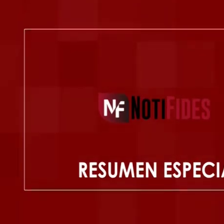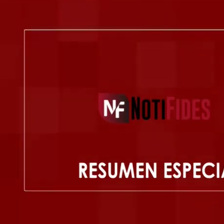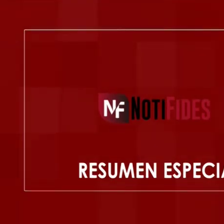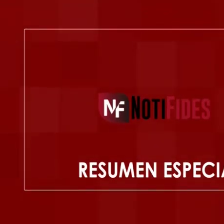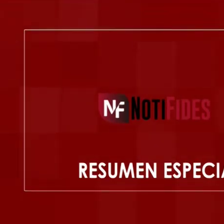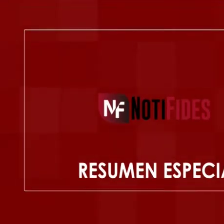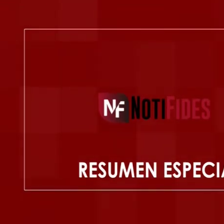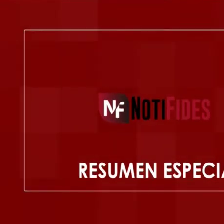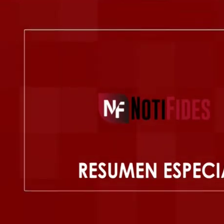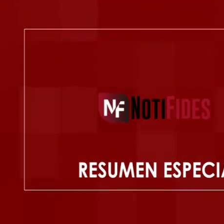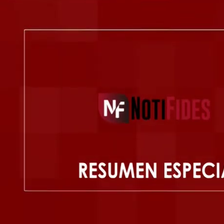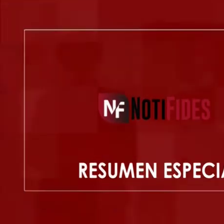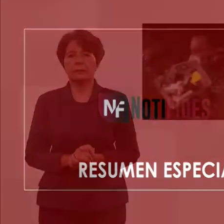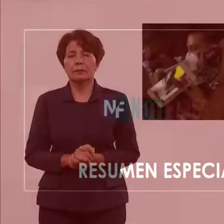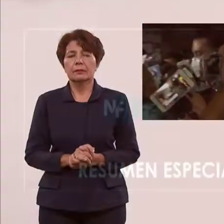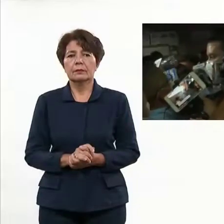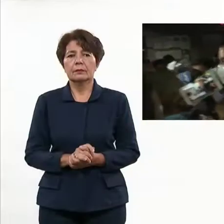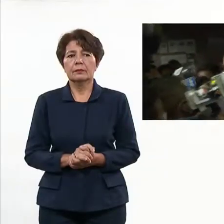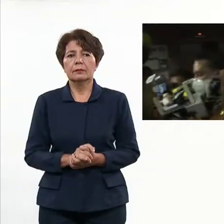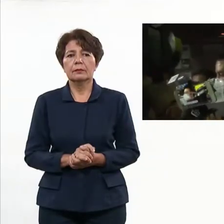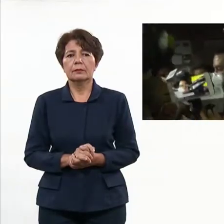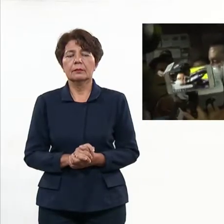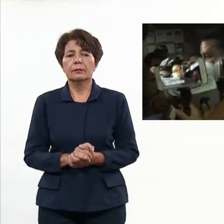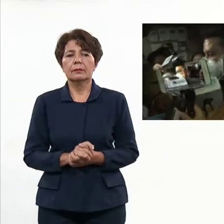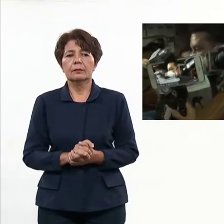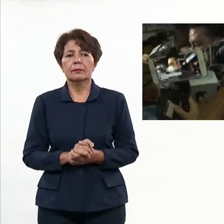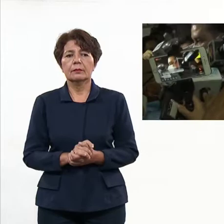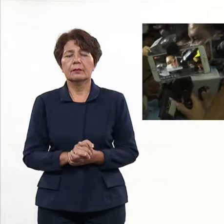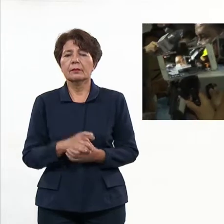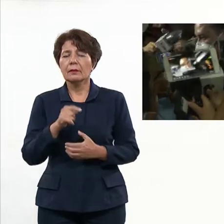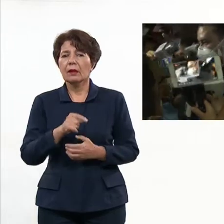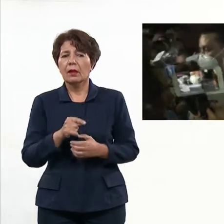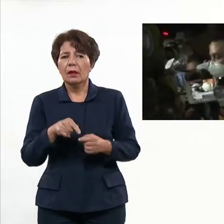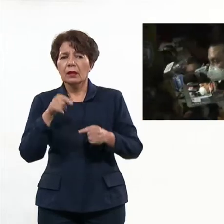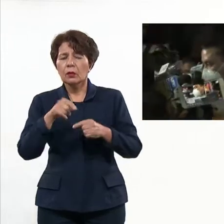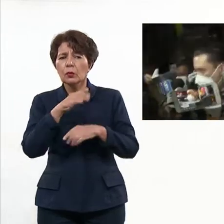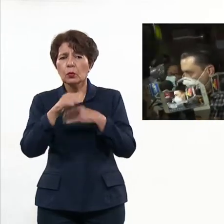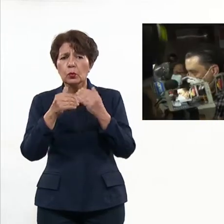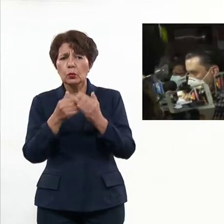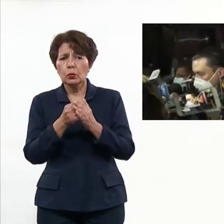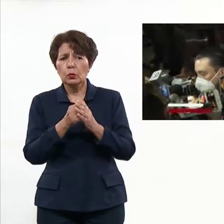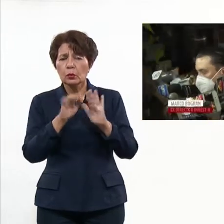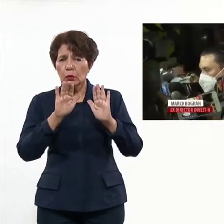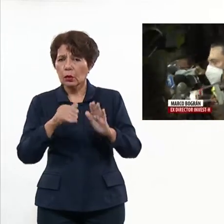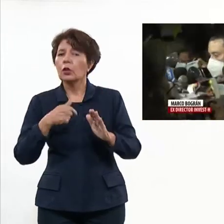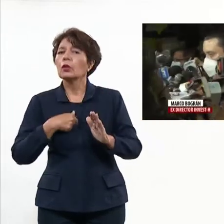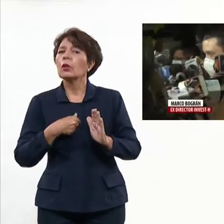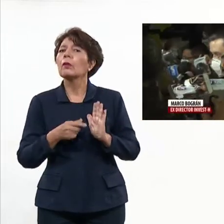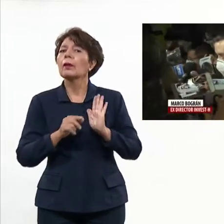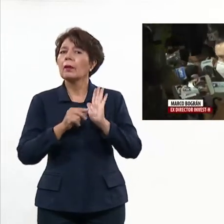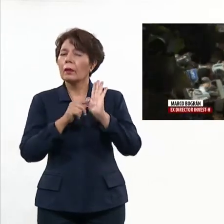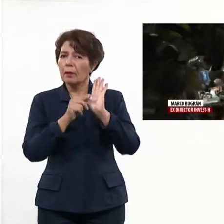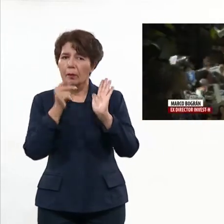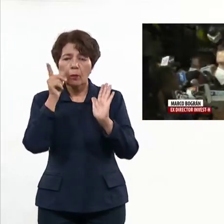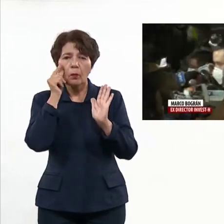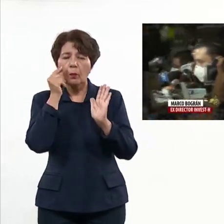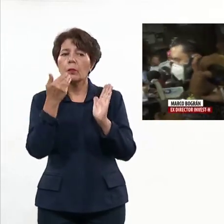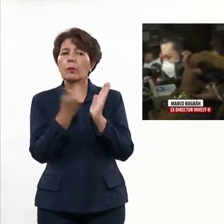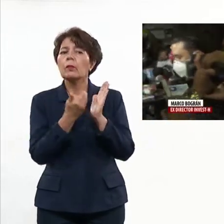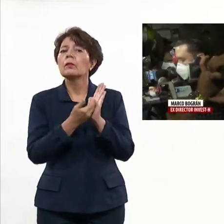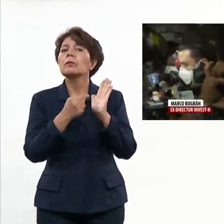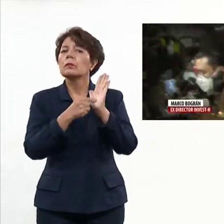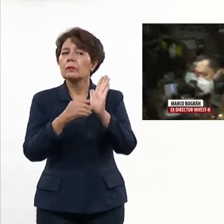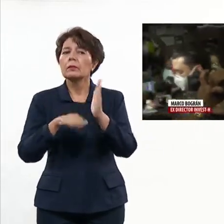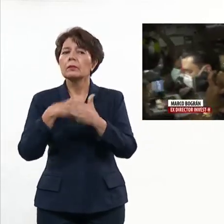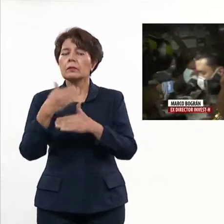por la paz está tranquila lo voy a comprobar por favor de